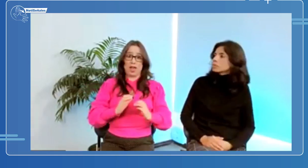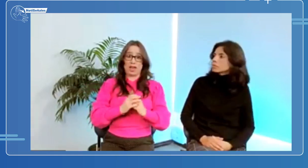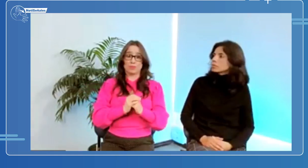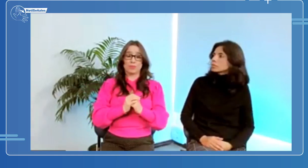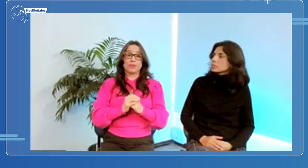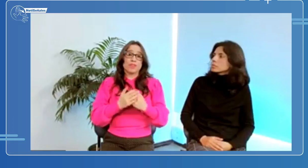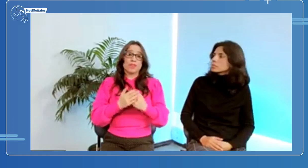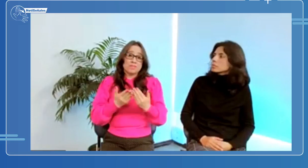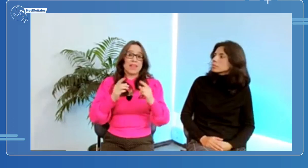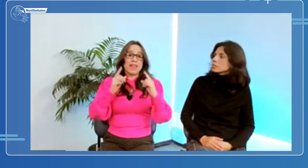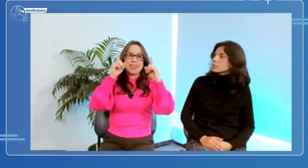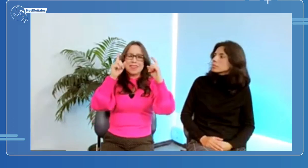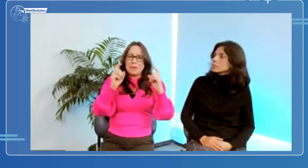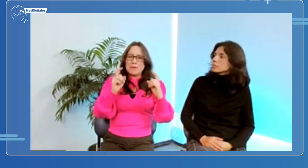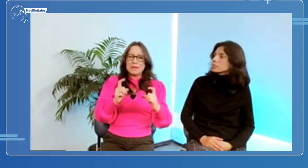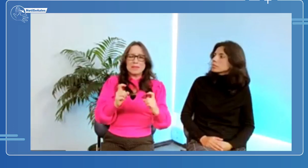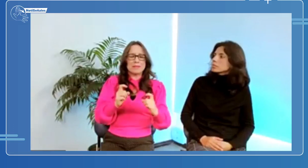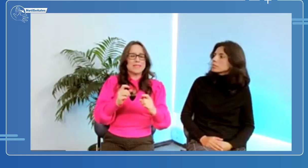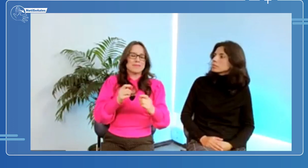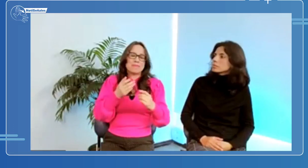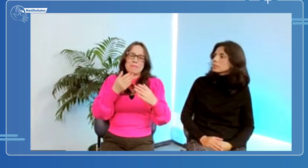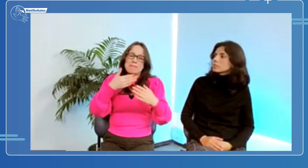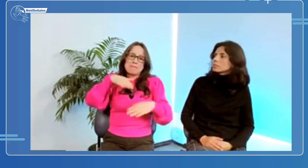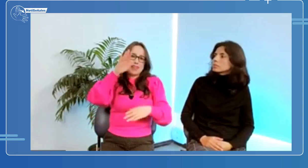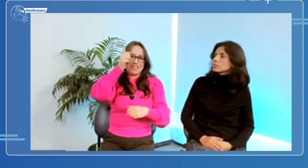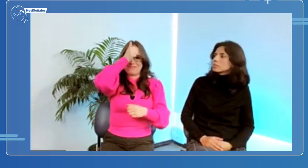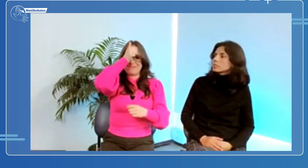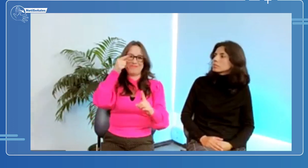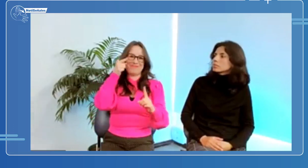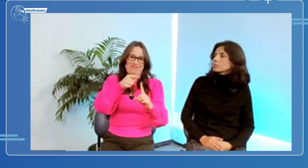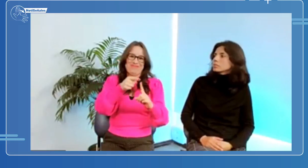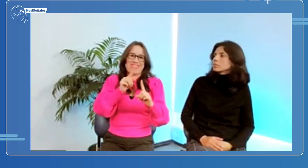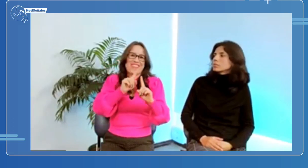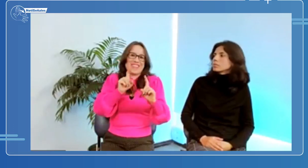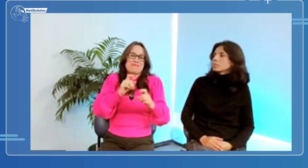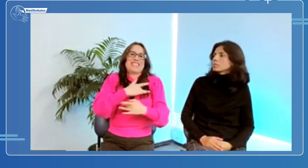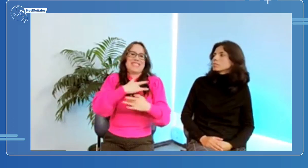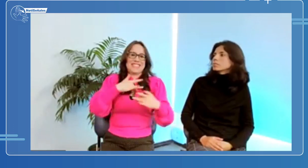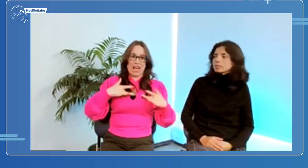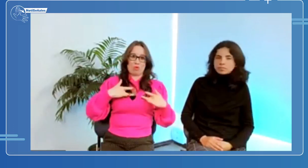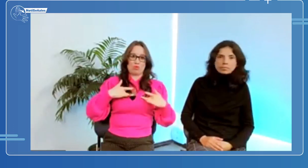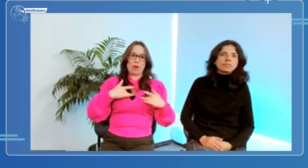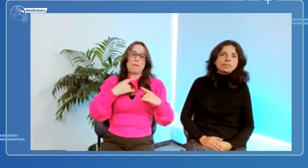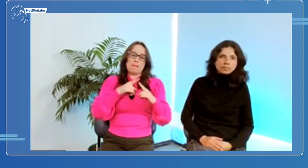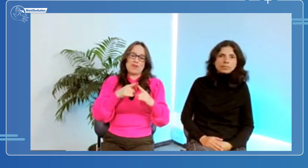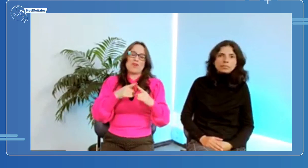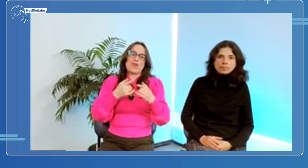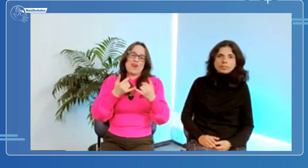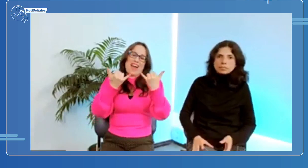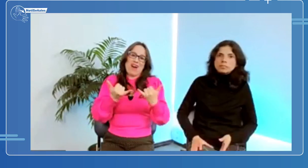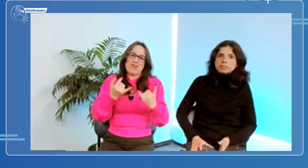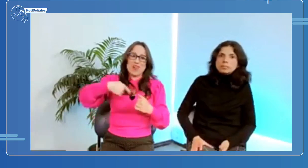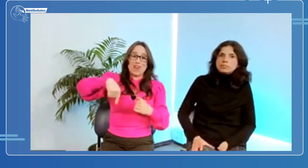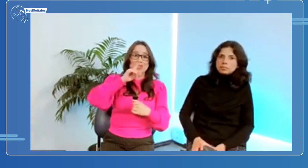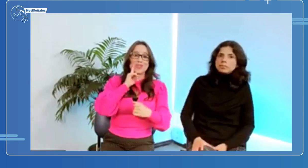su problema o la inquietud que tienen. Son diversos temas, pero sobre todo enfocados a la